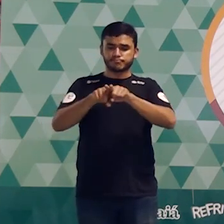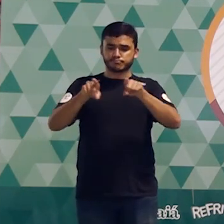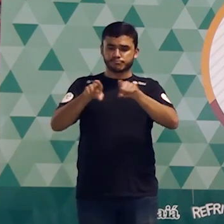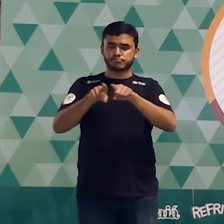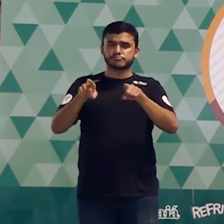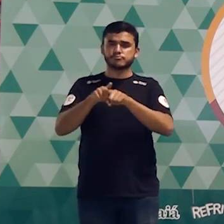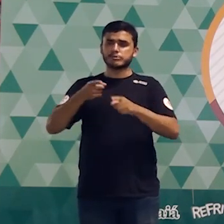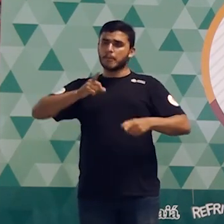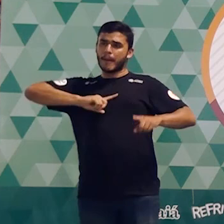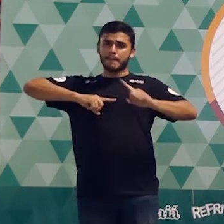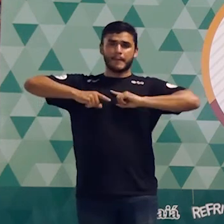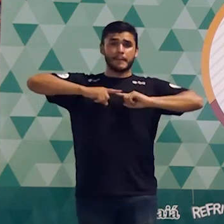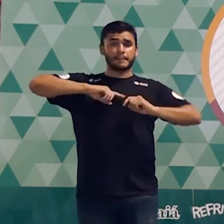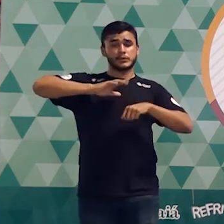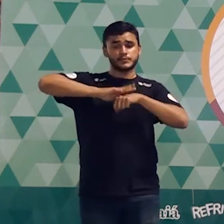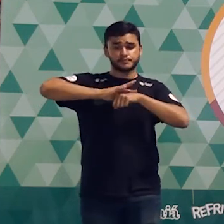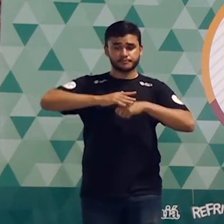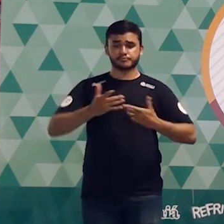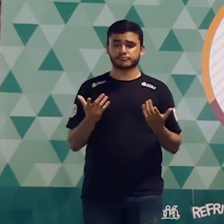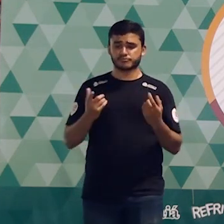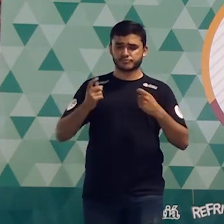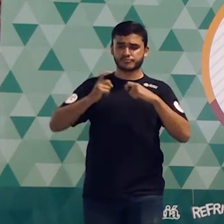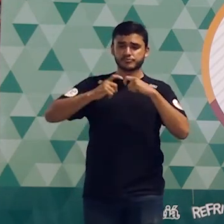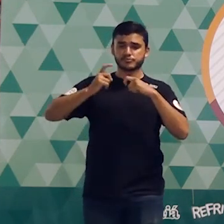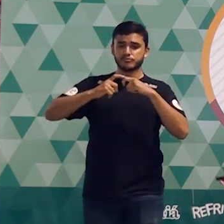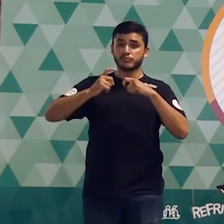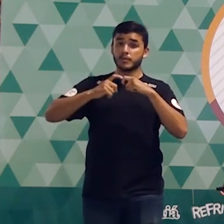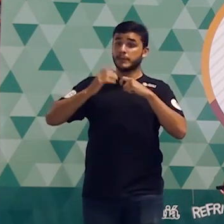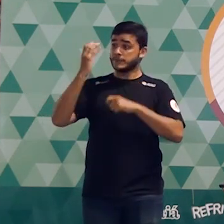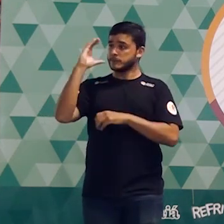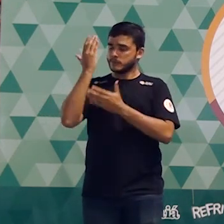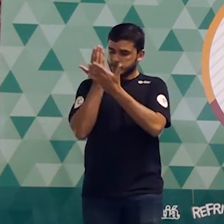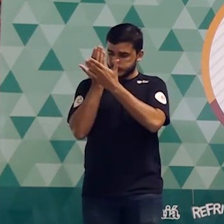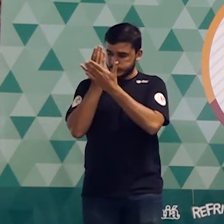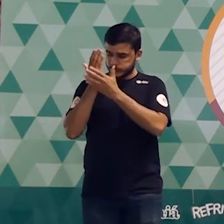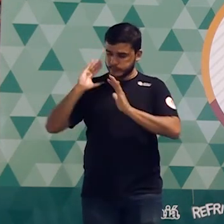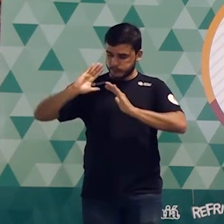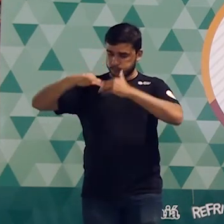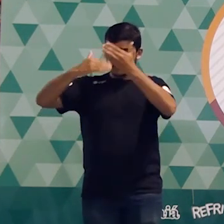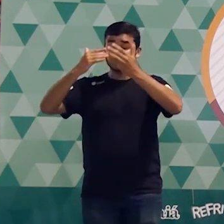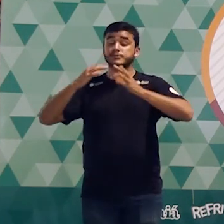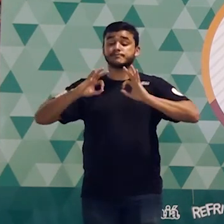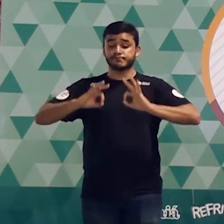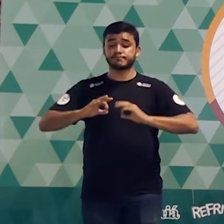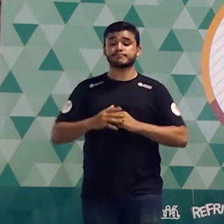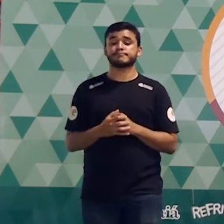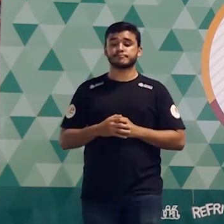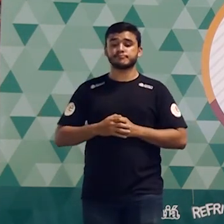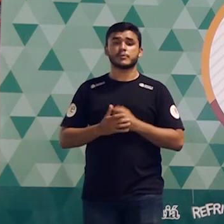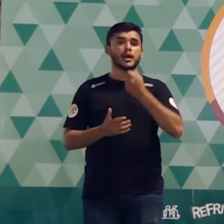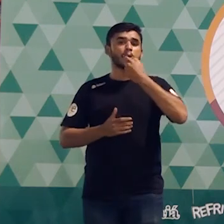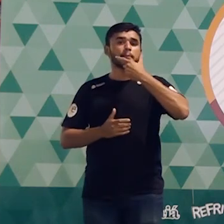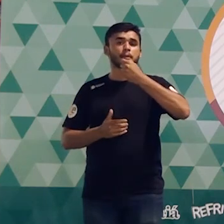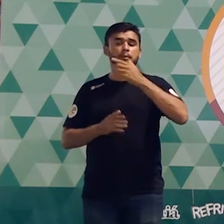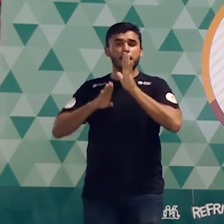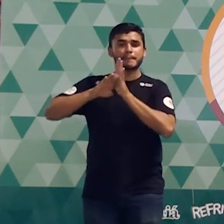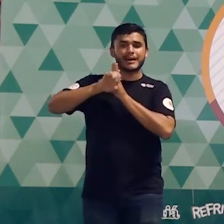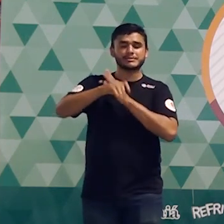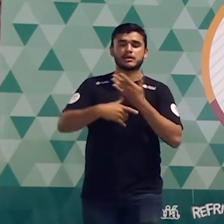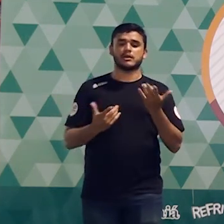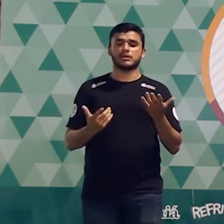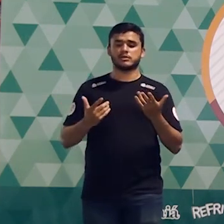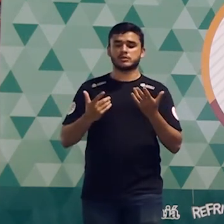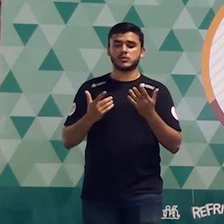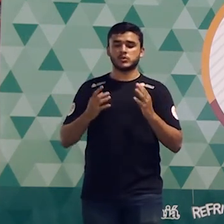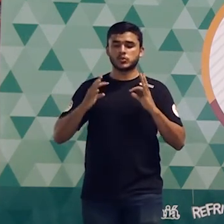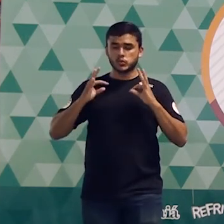doenças infecto-contagiosas, a medicina vai finalmente se desenvolver de verdade, né, certo? Antibióticos, antissépticos.